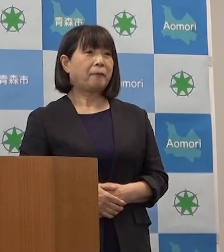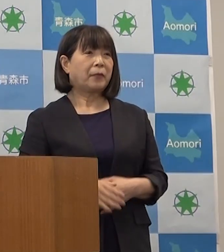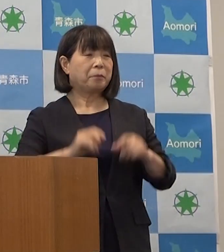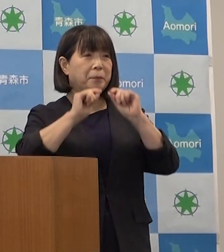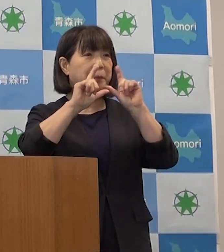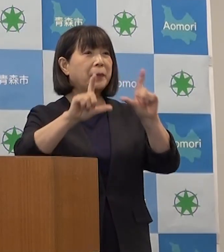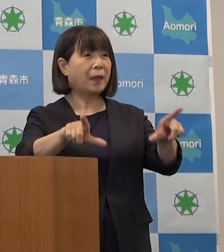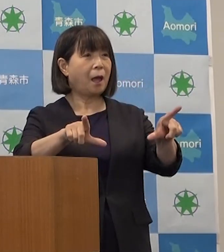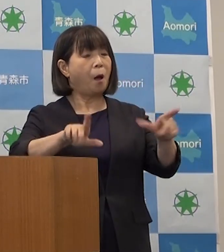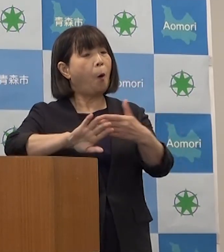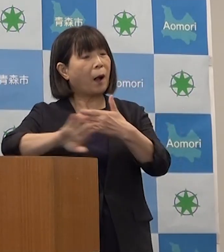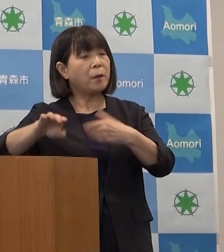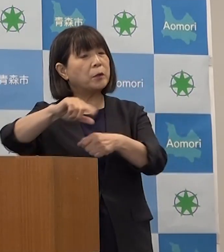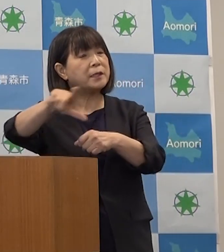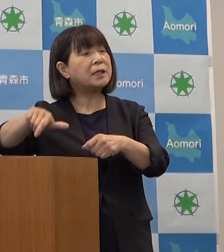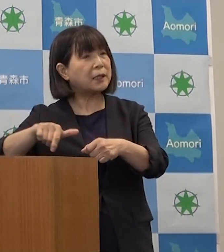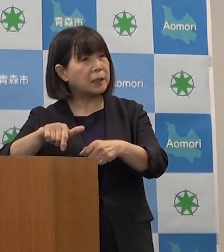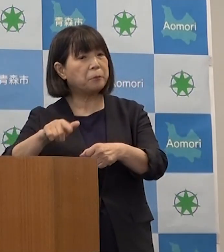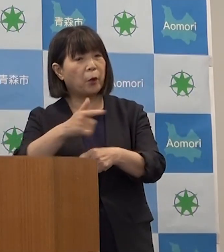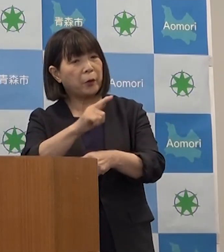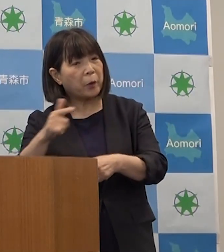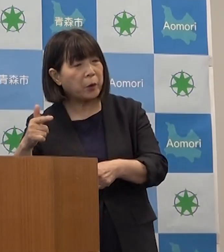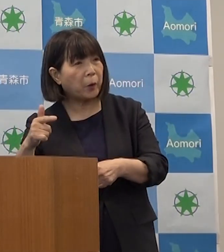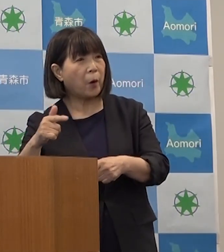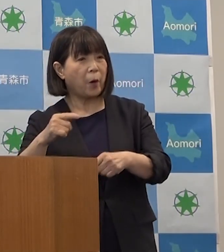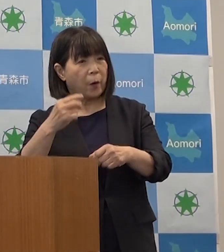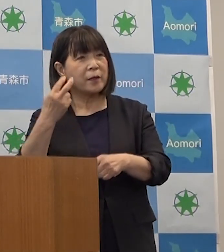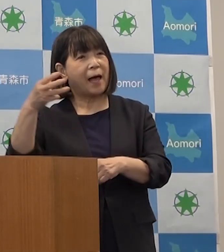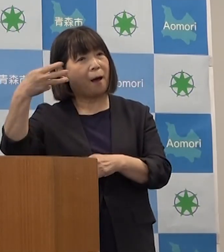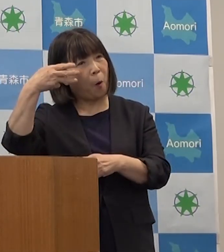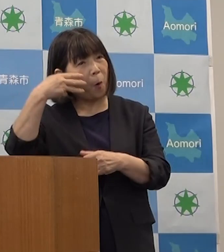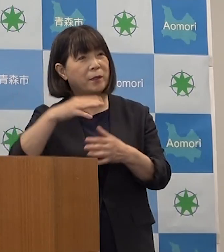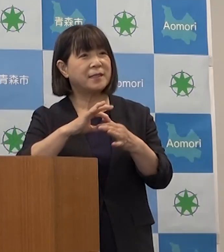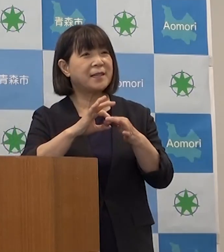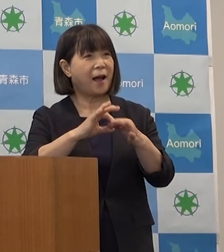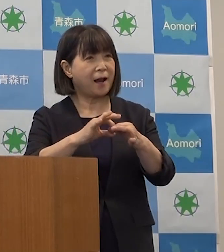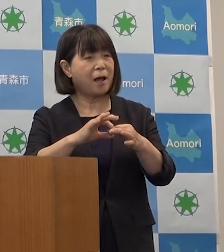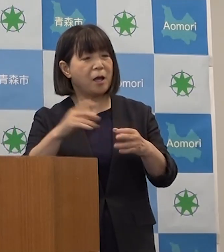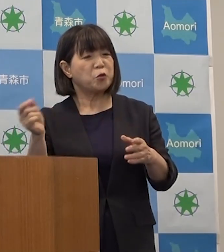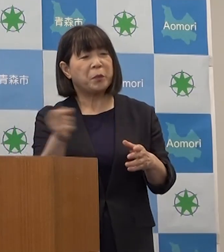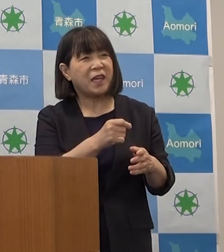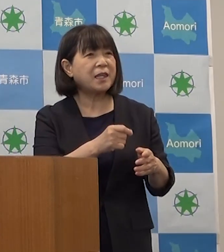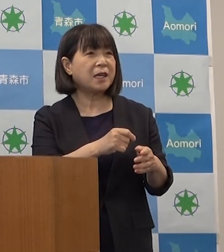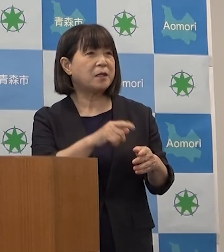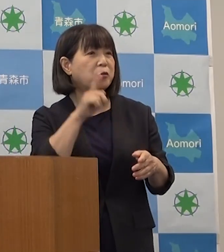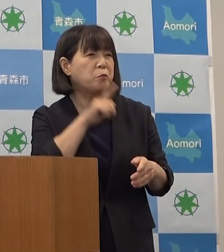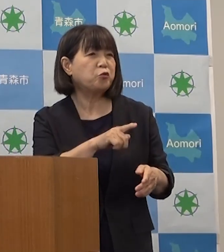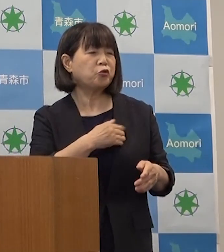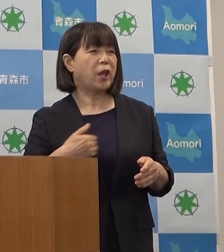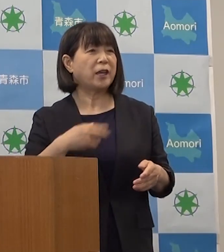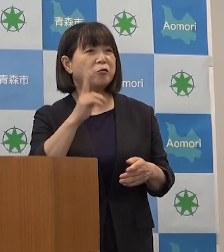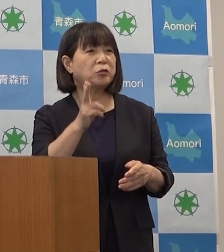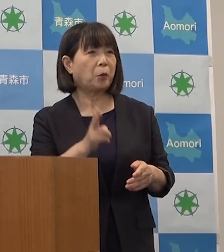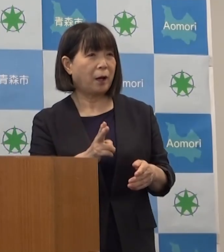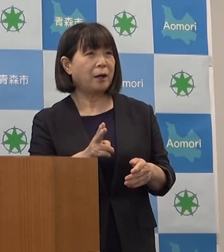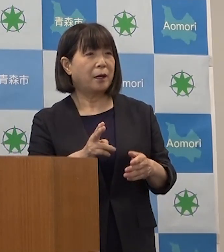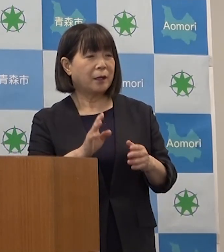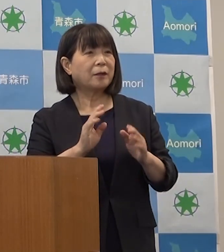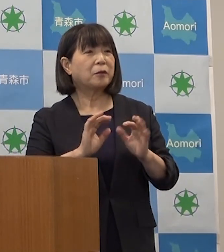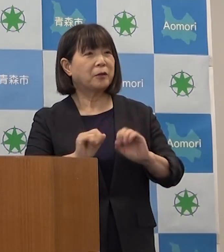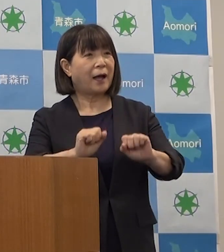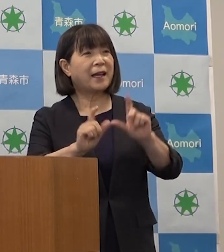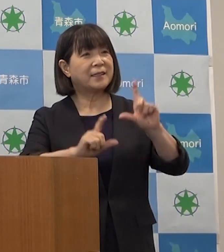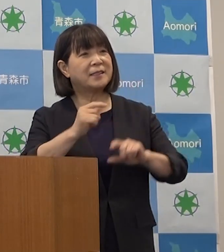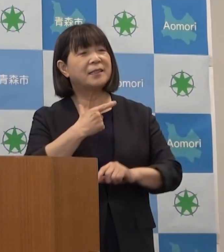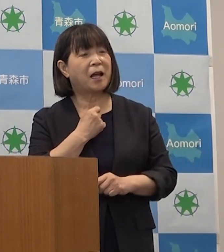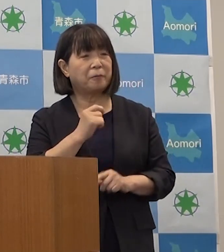あの形とかもありますので、そういうのを参考にしながら、はい、どうすればあのスピーディーにできるかということを考えたいと思っています。 ス